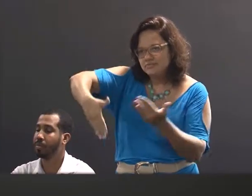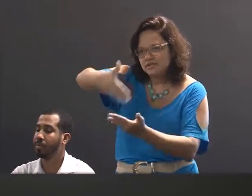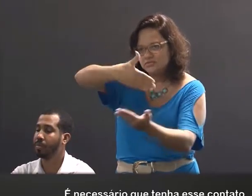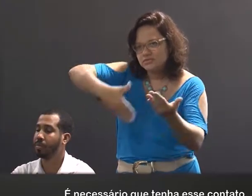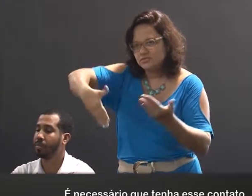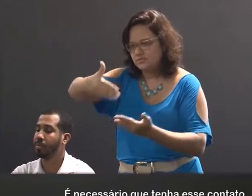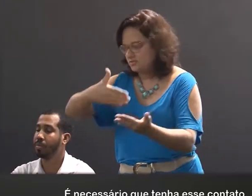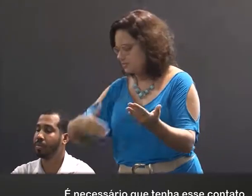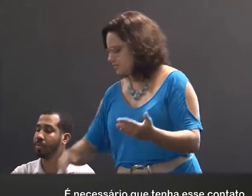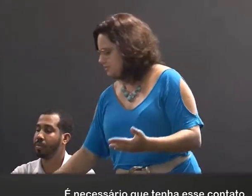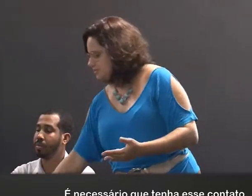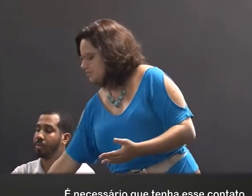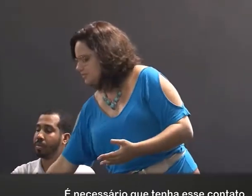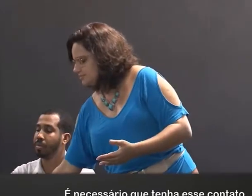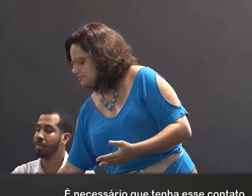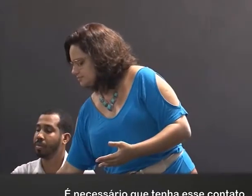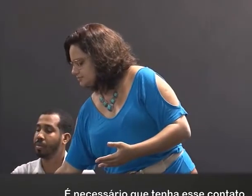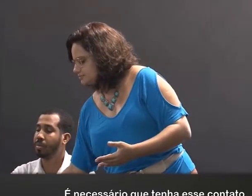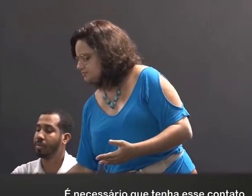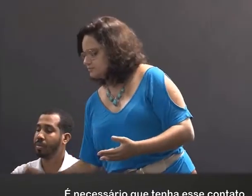É necessário que tenha esse contato.